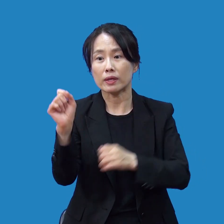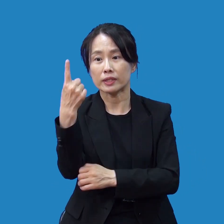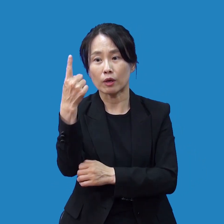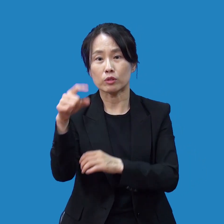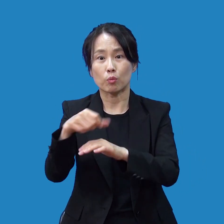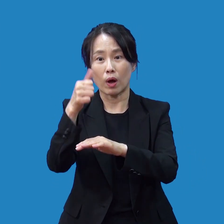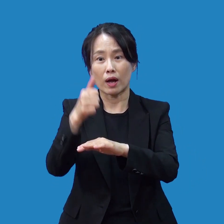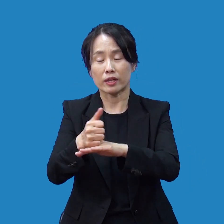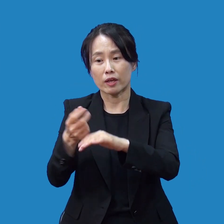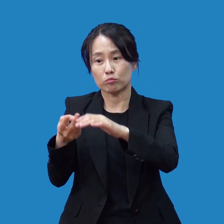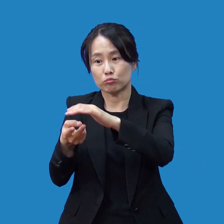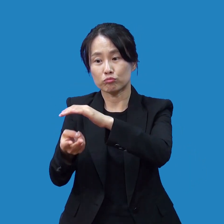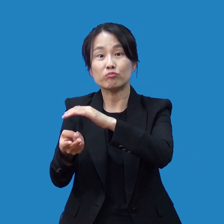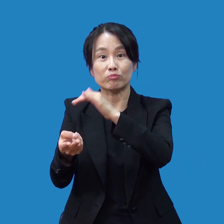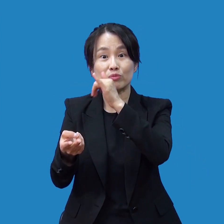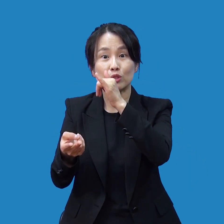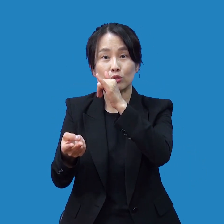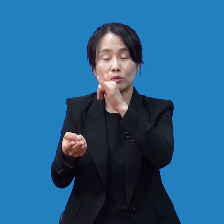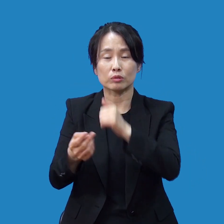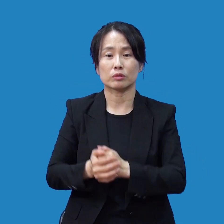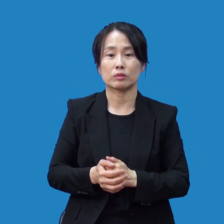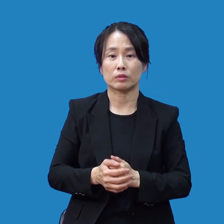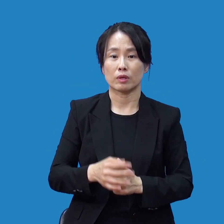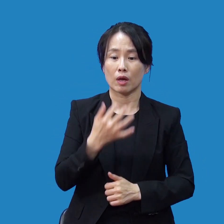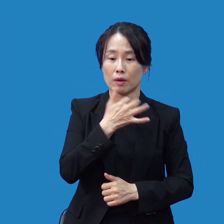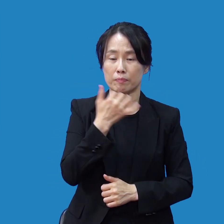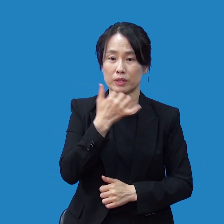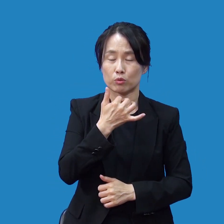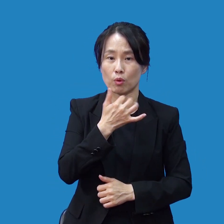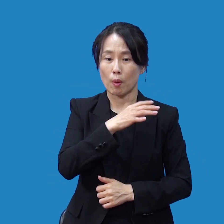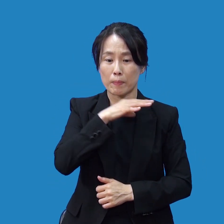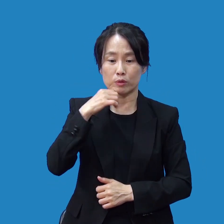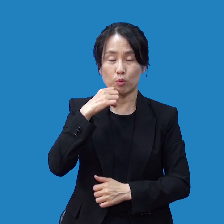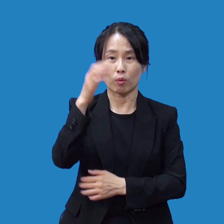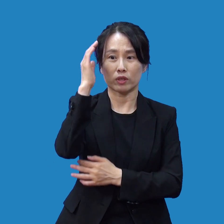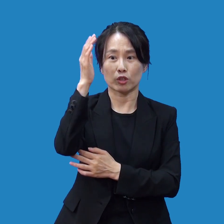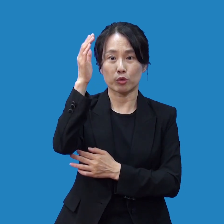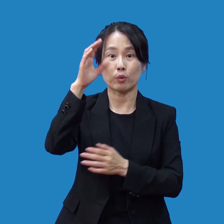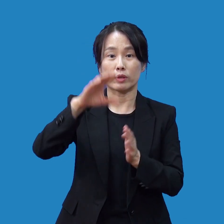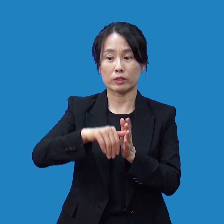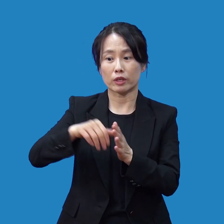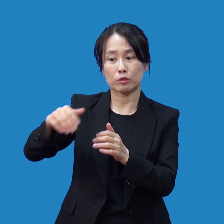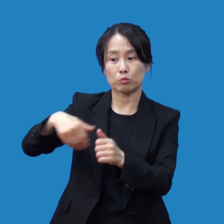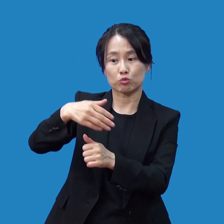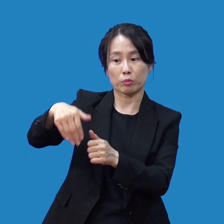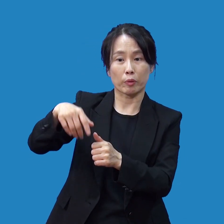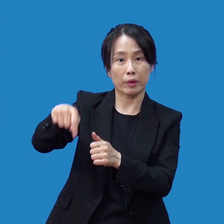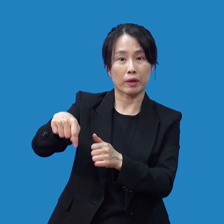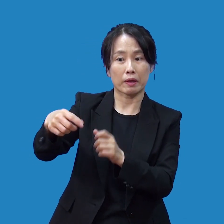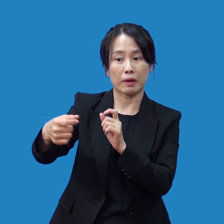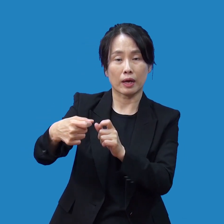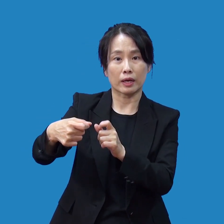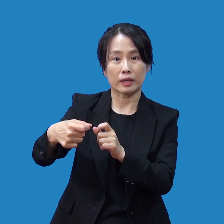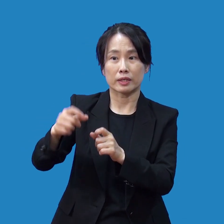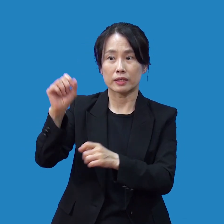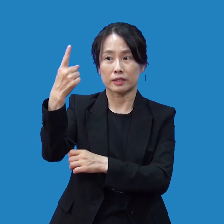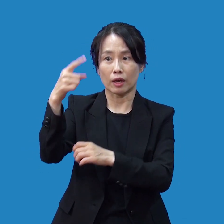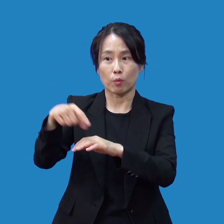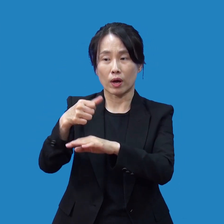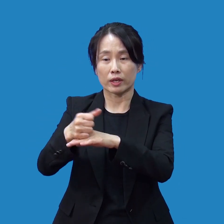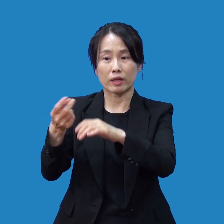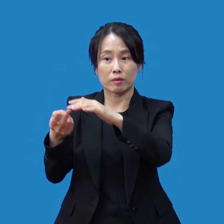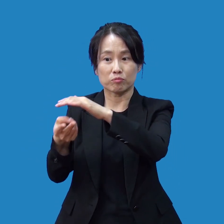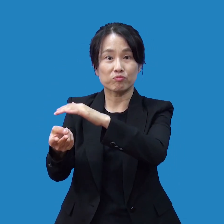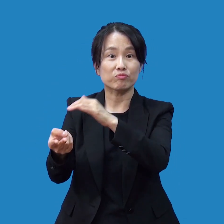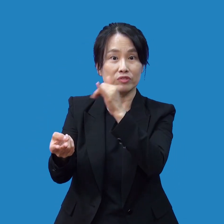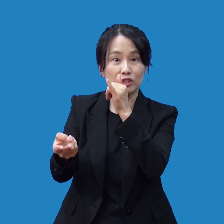있었습니다. 아마 베드로가 설교하던 당시에도 바로 앞에 혹은 주변에 다윗 왕의 묘지가 있었을 겁니다.